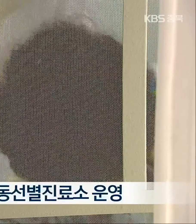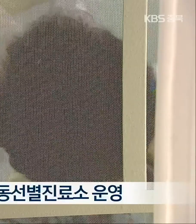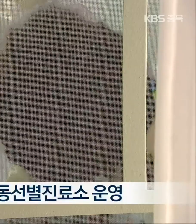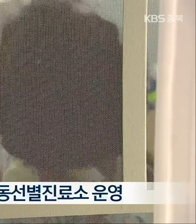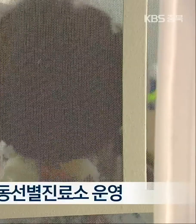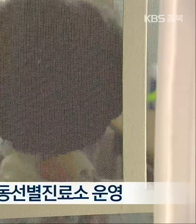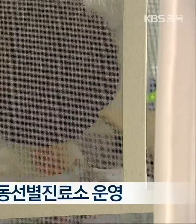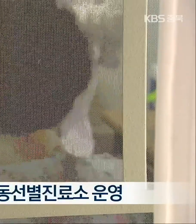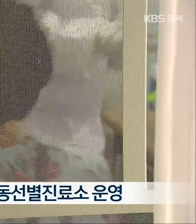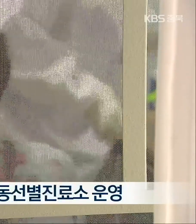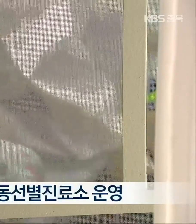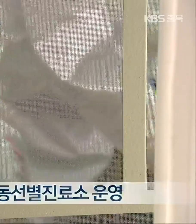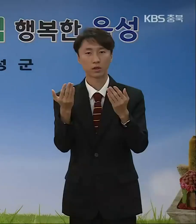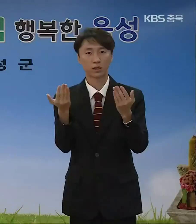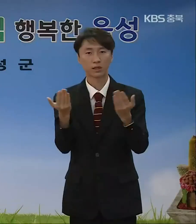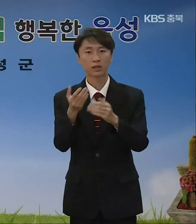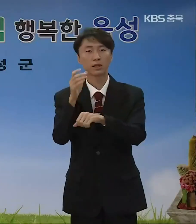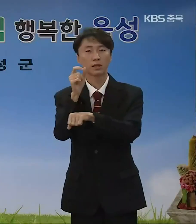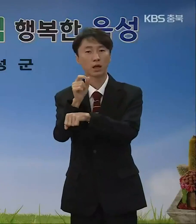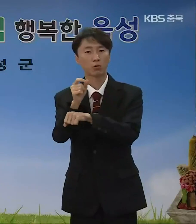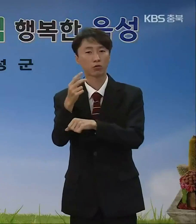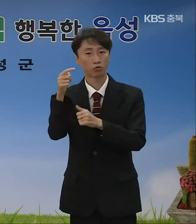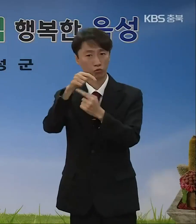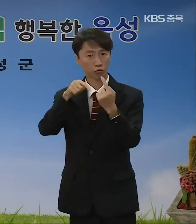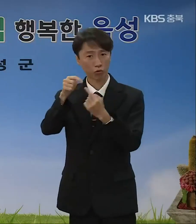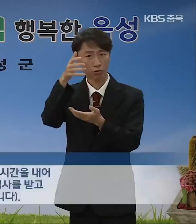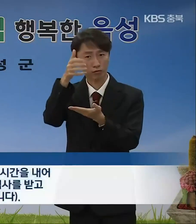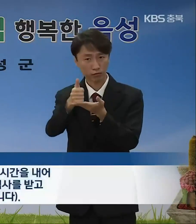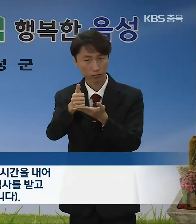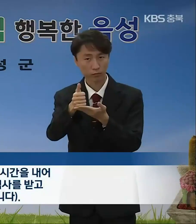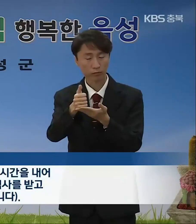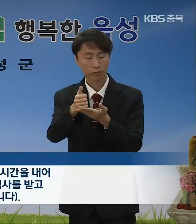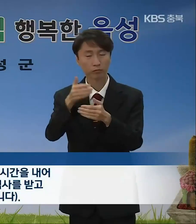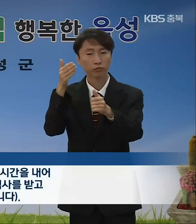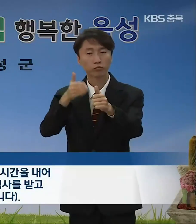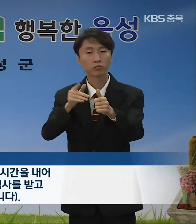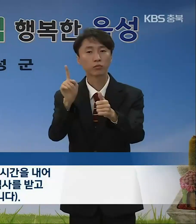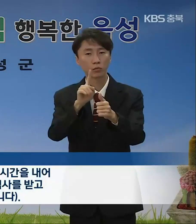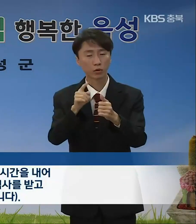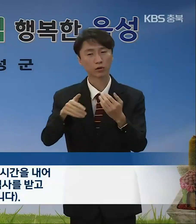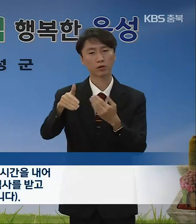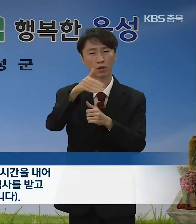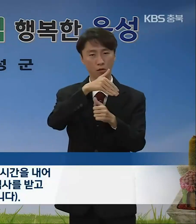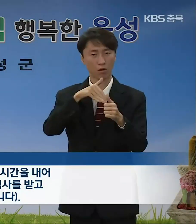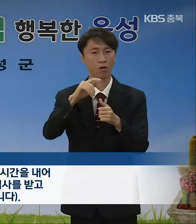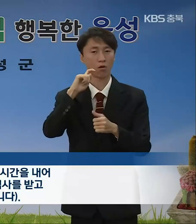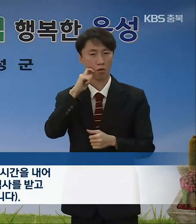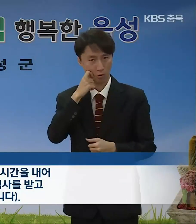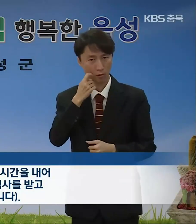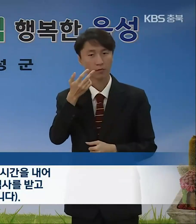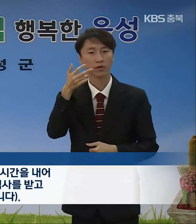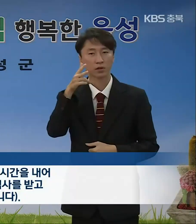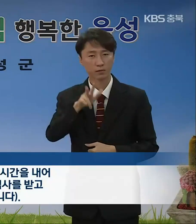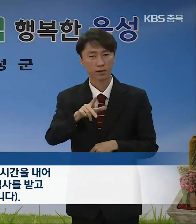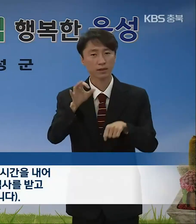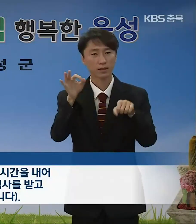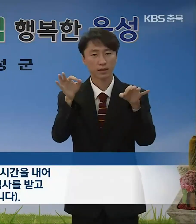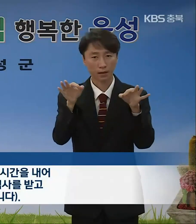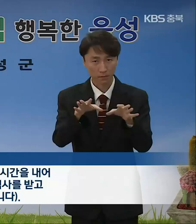설치하고 검사를 독려했습니다. 사업주께서는 상황이 어렵더라도 잠시 시간을